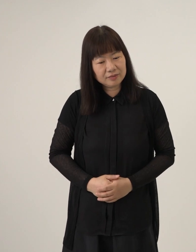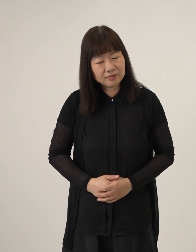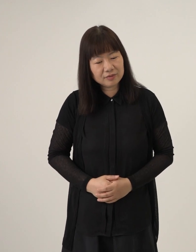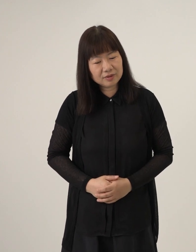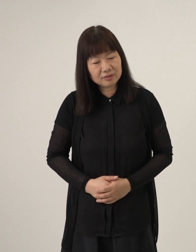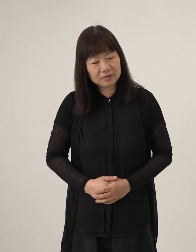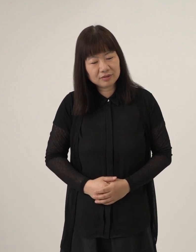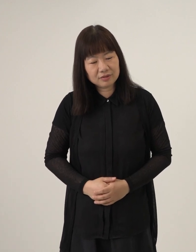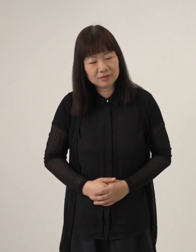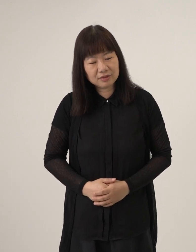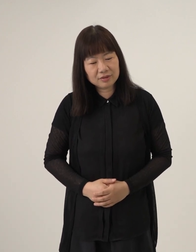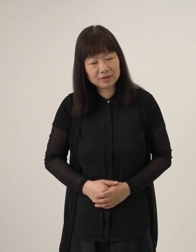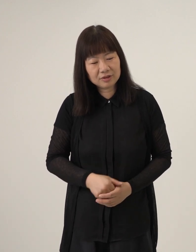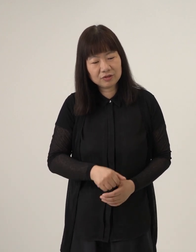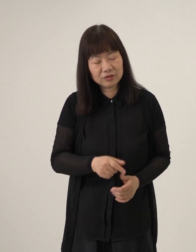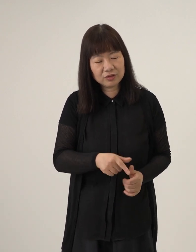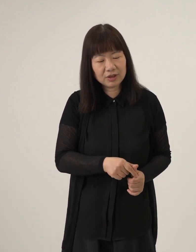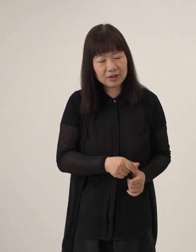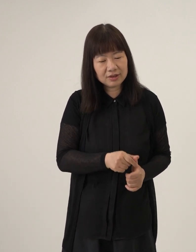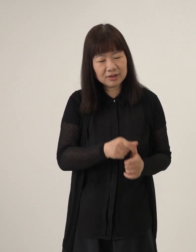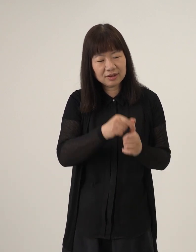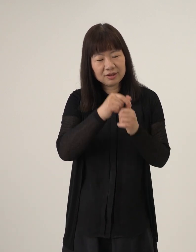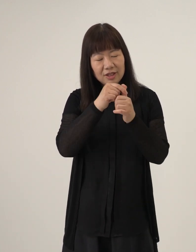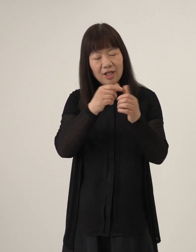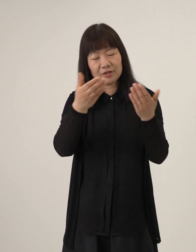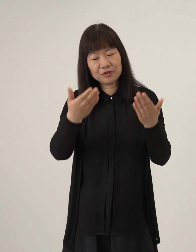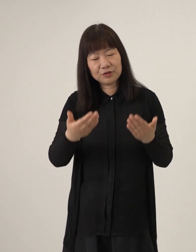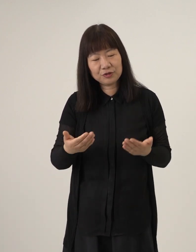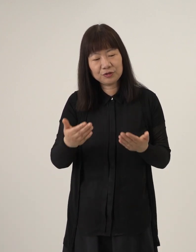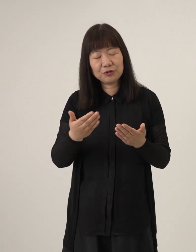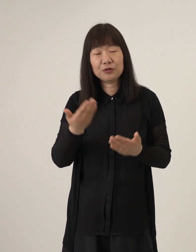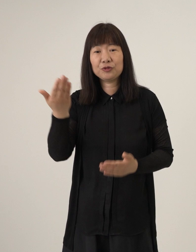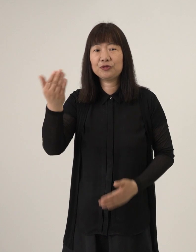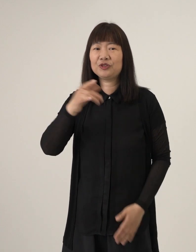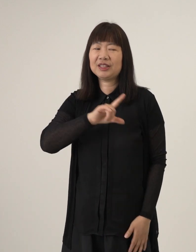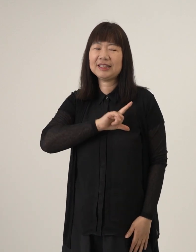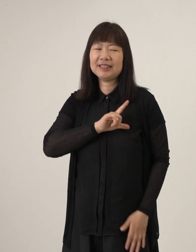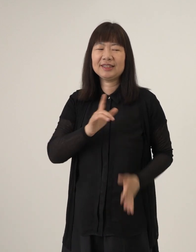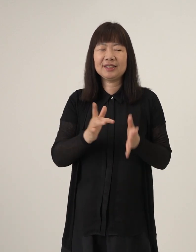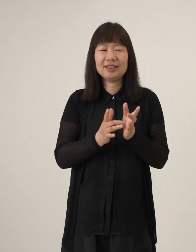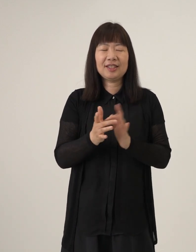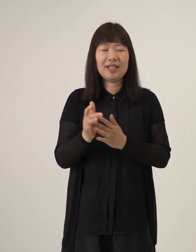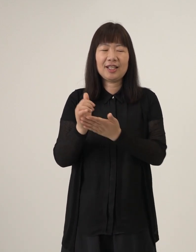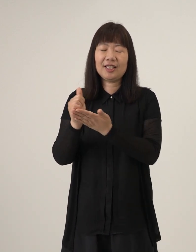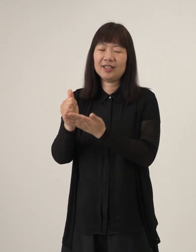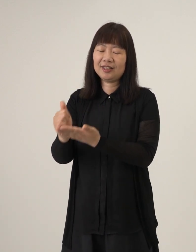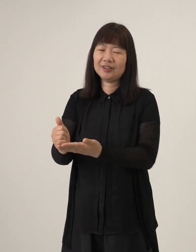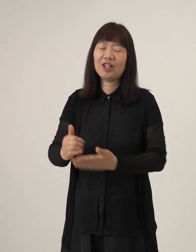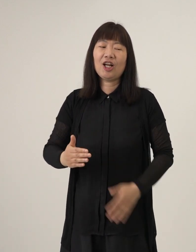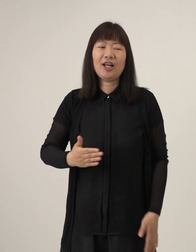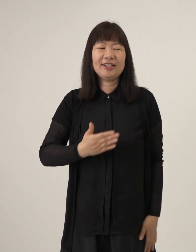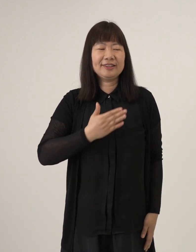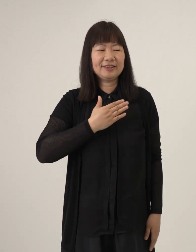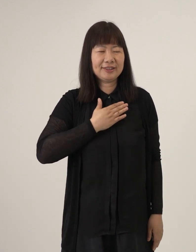내가 얹으신 그 이름 예수. 나의 한숨을 바꾸셨네.